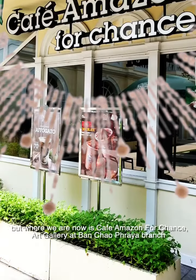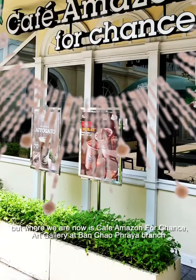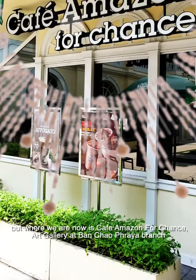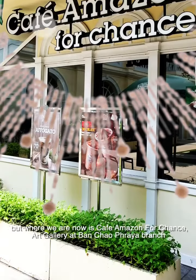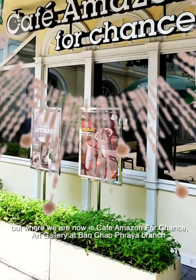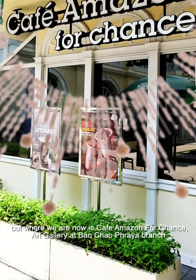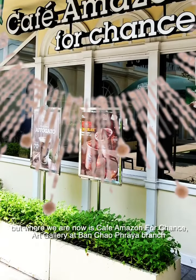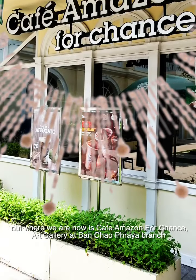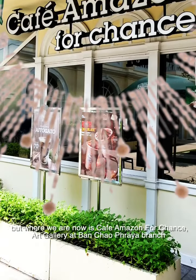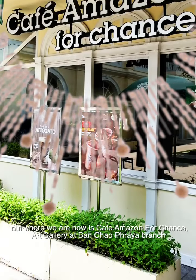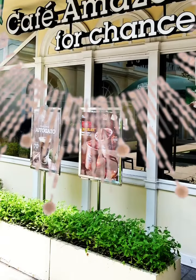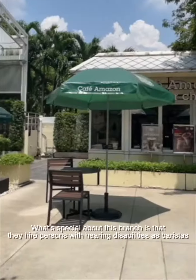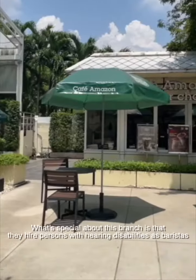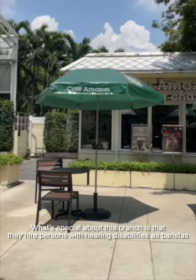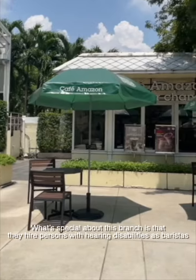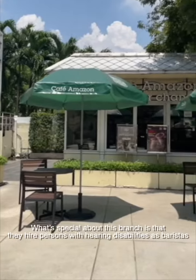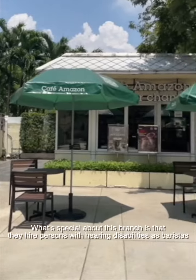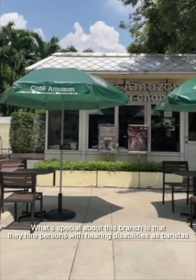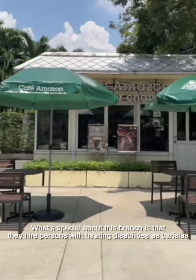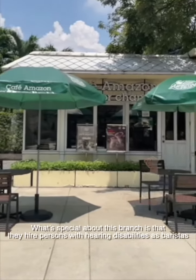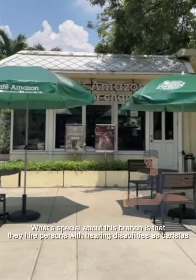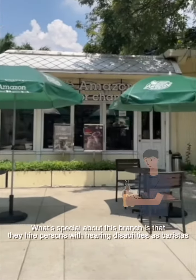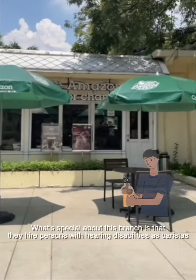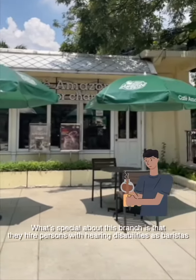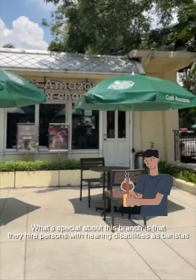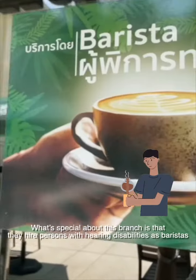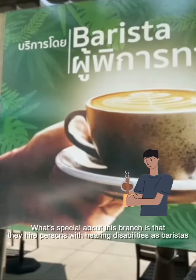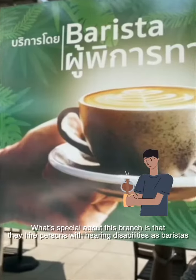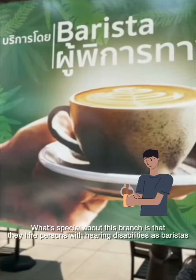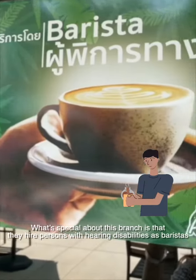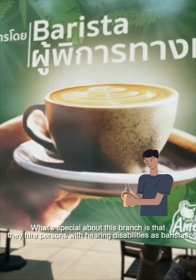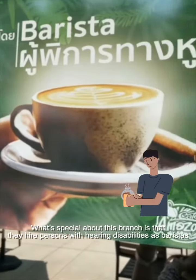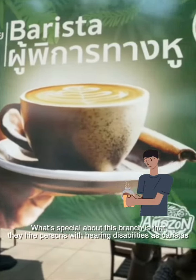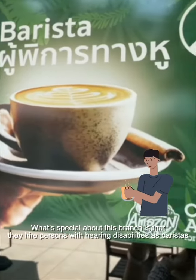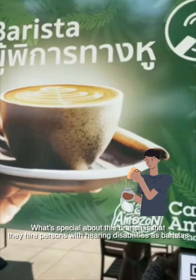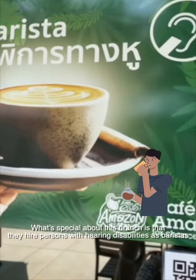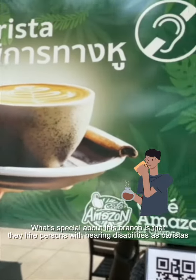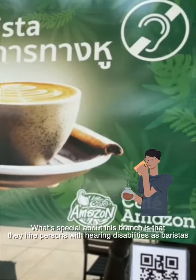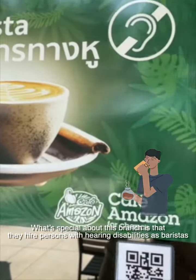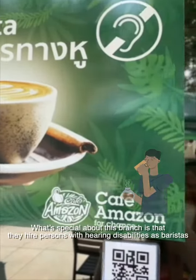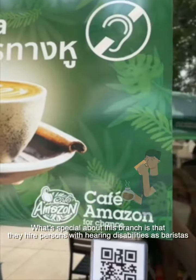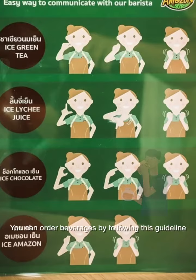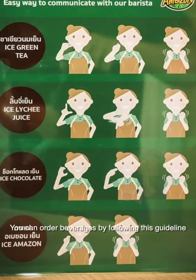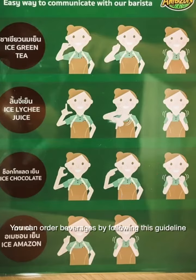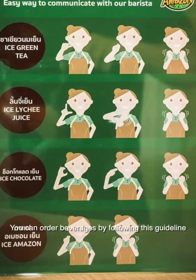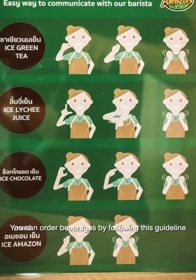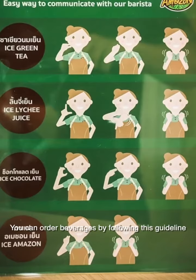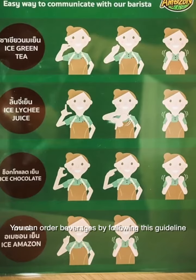อศิลป์บ้านเจ้าพระยาความพิเศษของสาขานี้คือเขาสนับสนุนการจ้างงานคนพิการด้วยนะเพื่อนๆก็สามารถสั่งเครื่